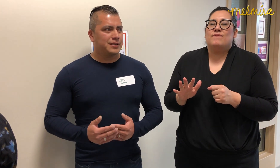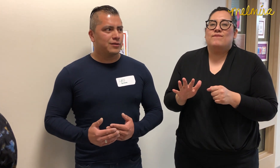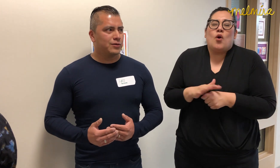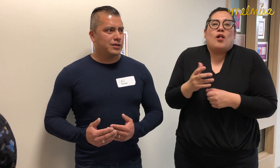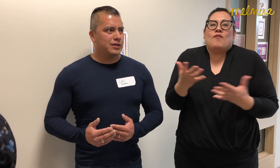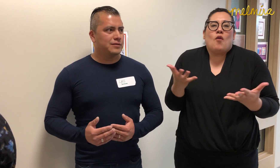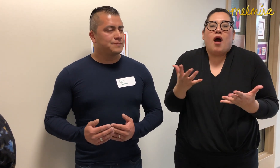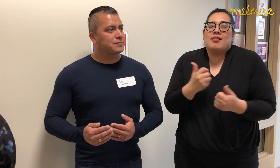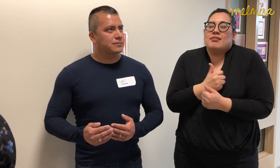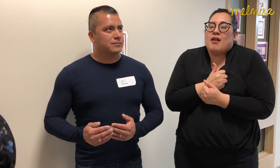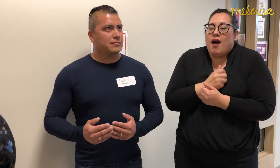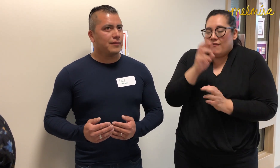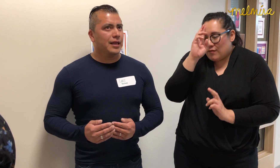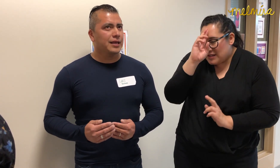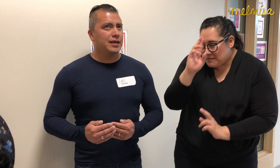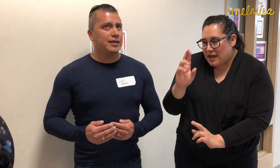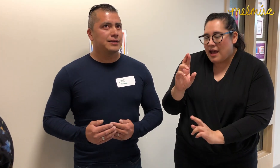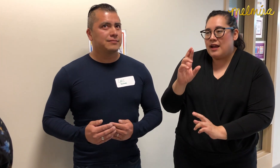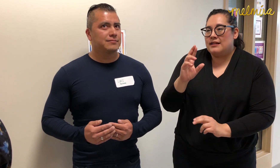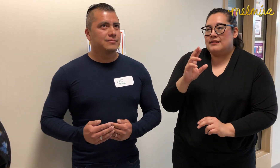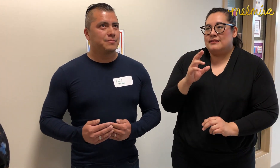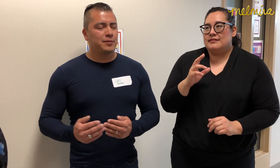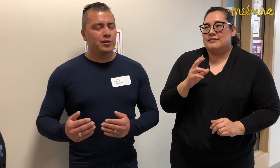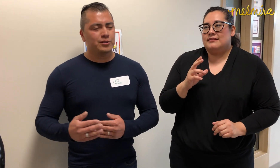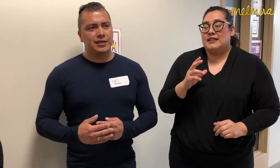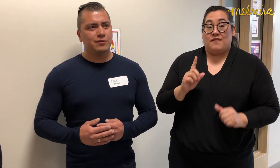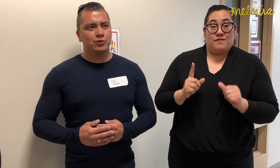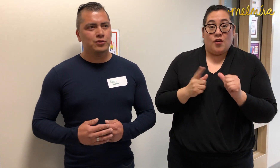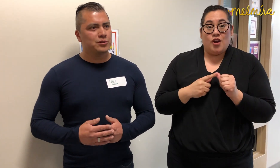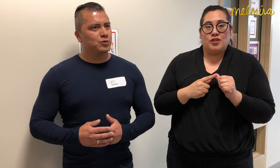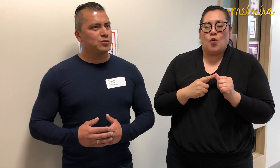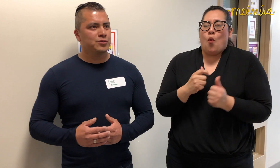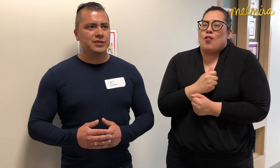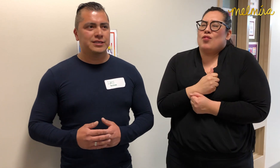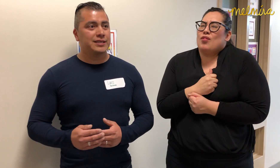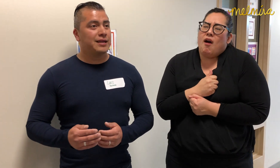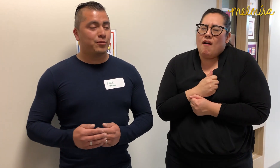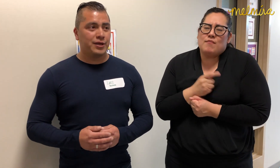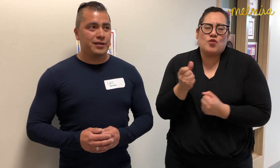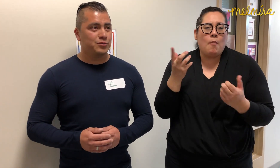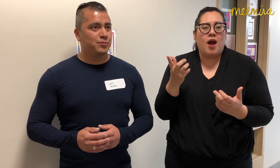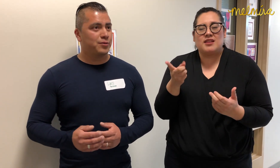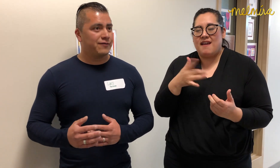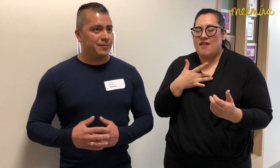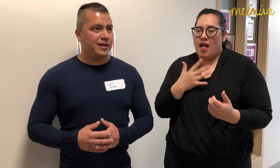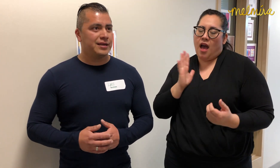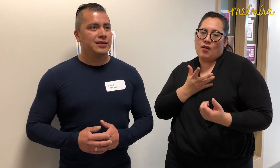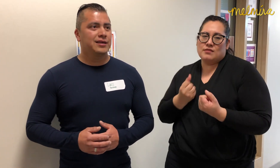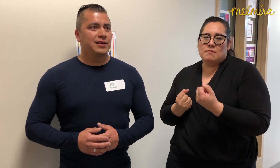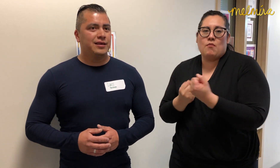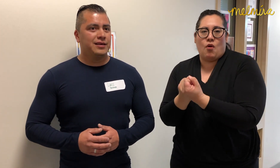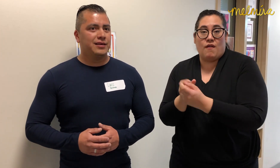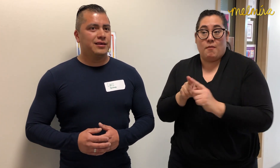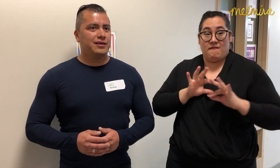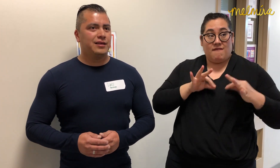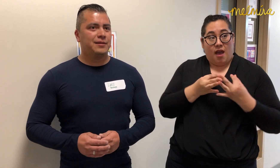respeto y que primero los quieran mucho, que se sientan apoyados por la familia. Y la